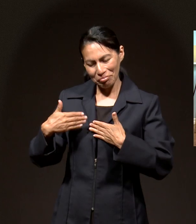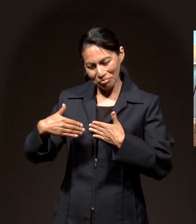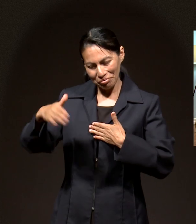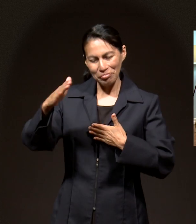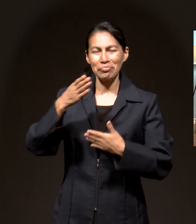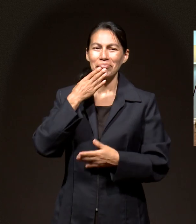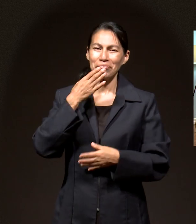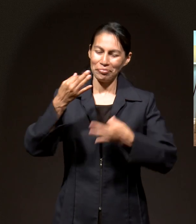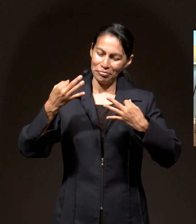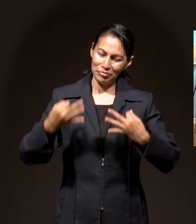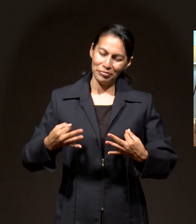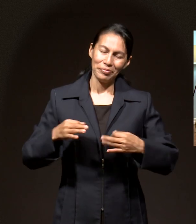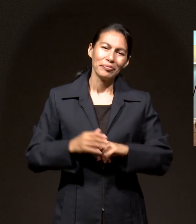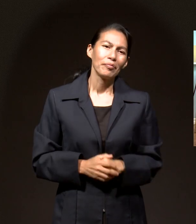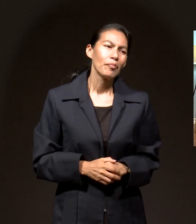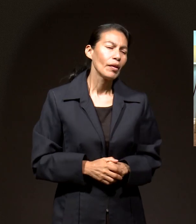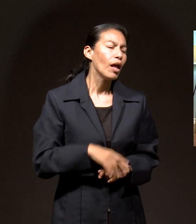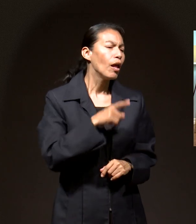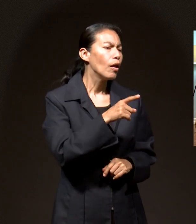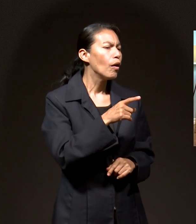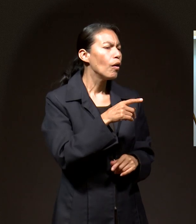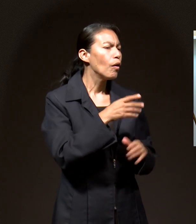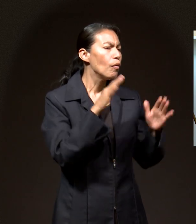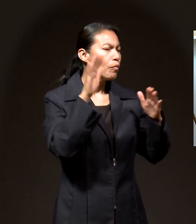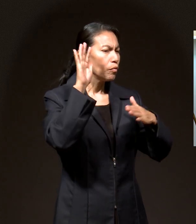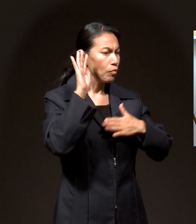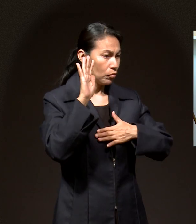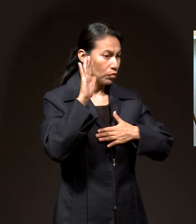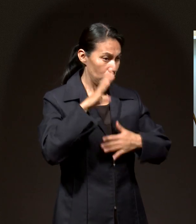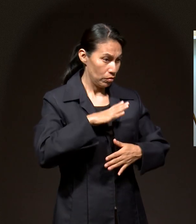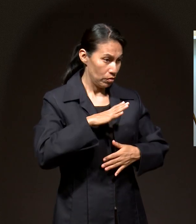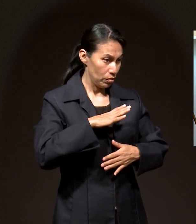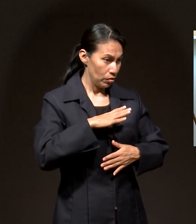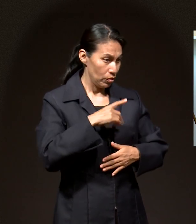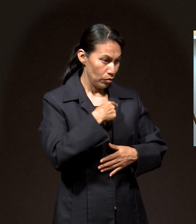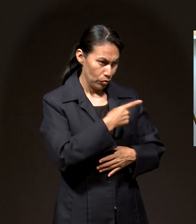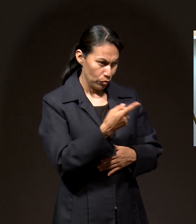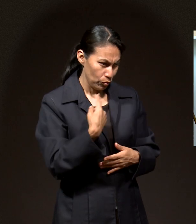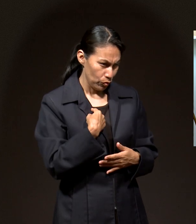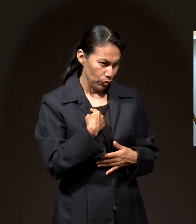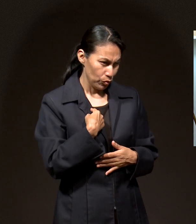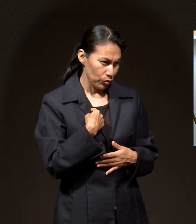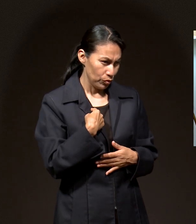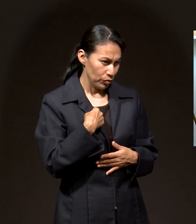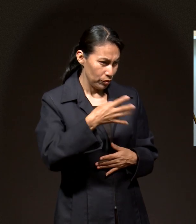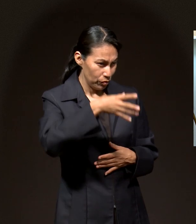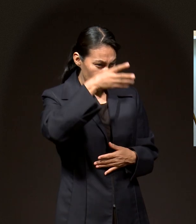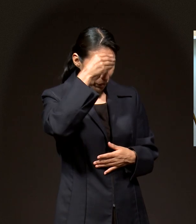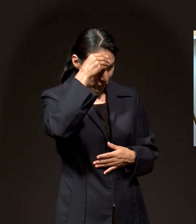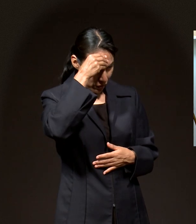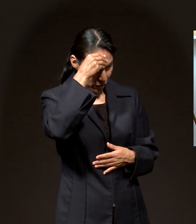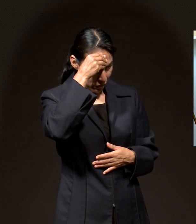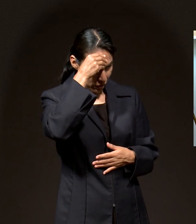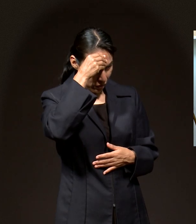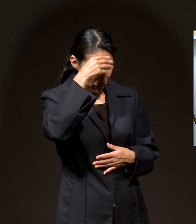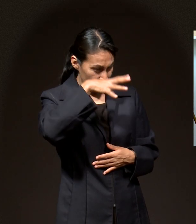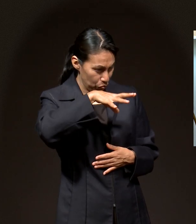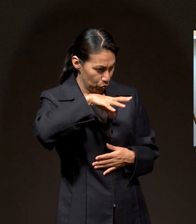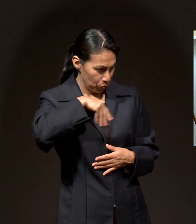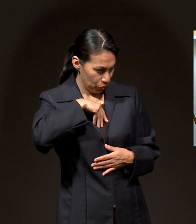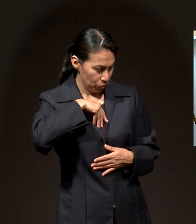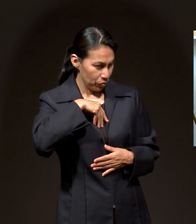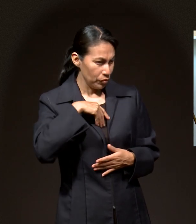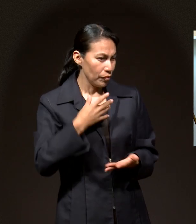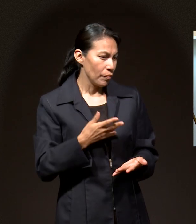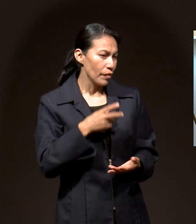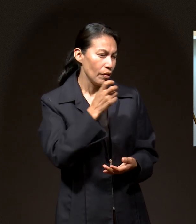una promesa que quieres compartir con todos nosotros para que durante esta semana la cultivemos en oración y podamos hacerla